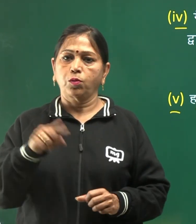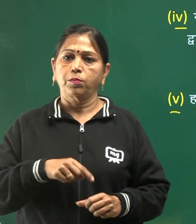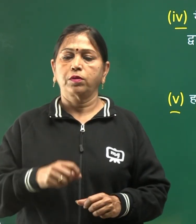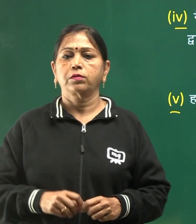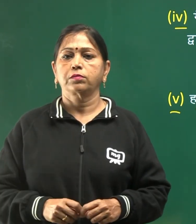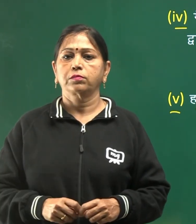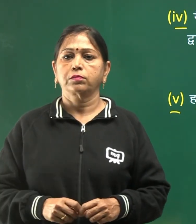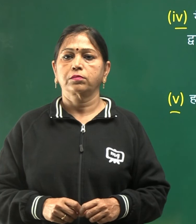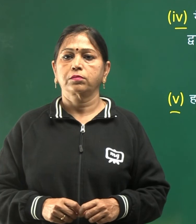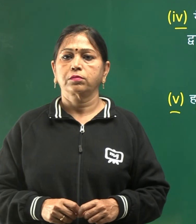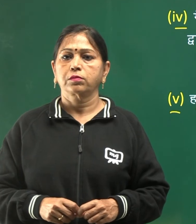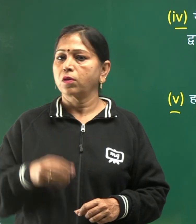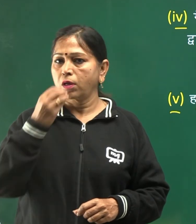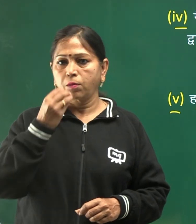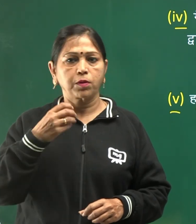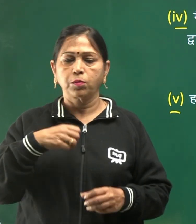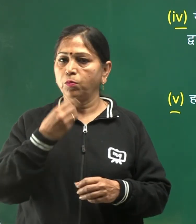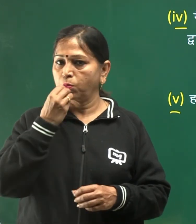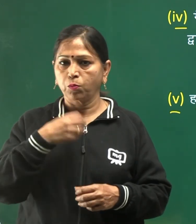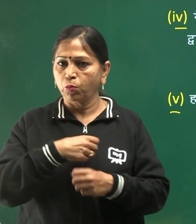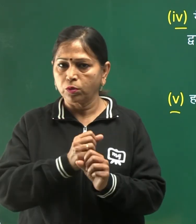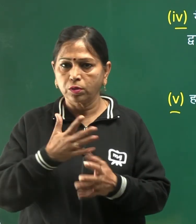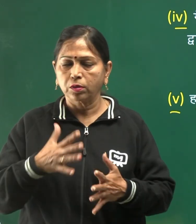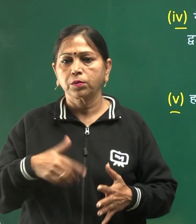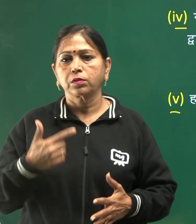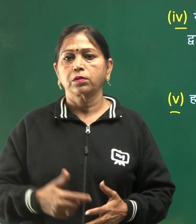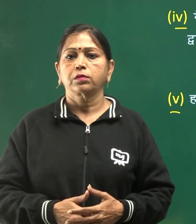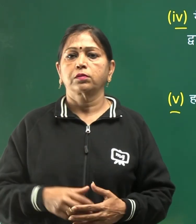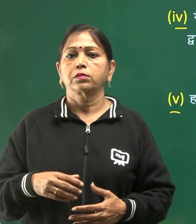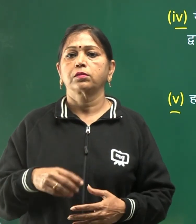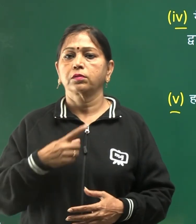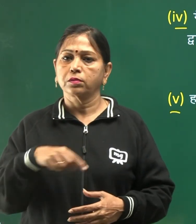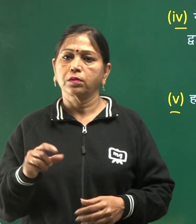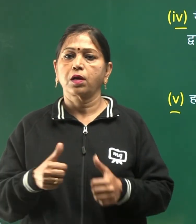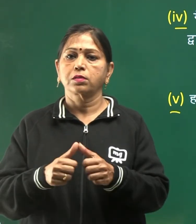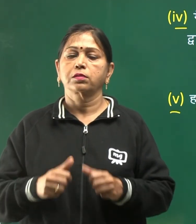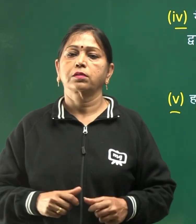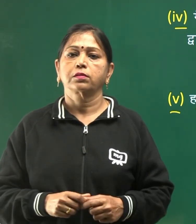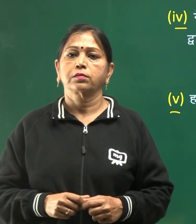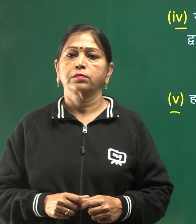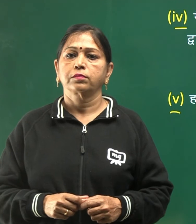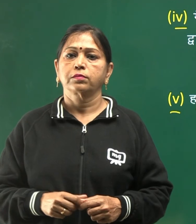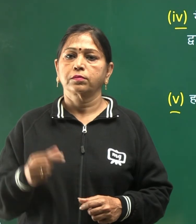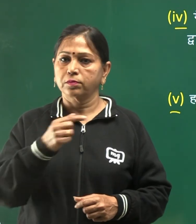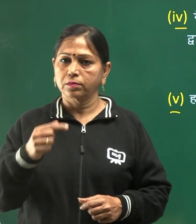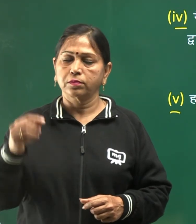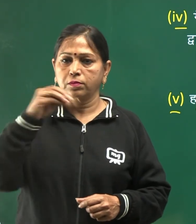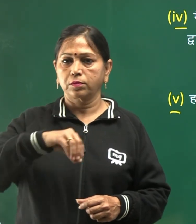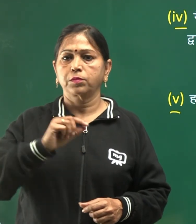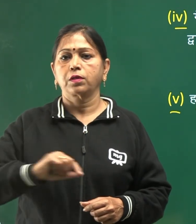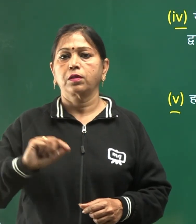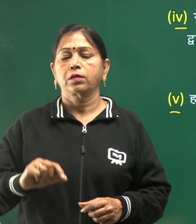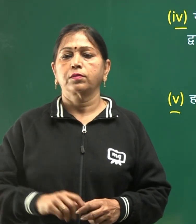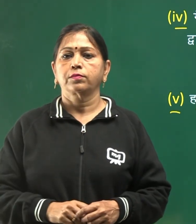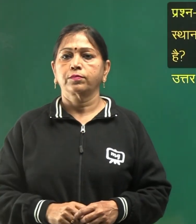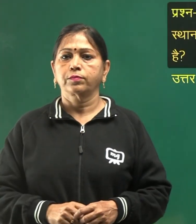ओब्लिक विषमपोषी, सही ऑप्शन रिक्त स्थान में लिखेंगे।